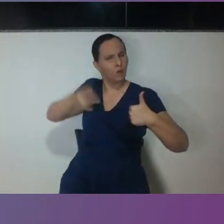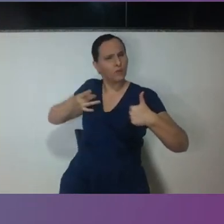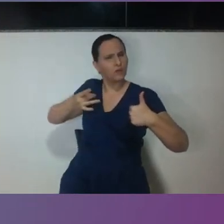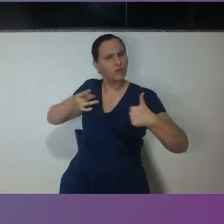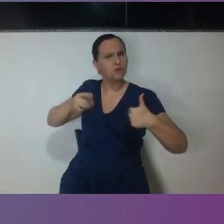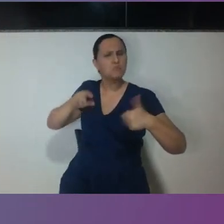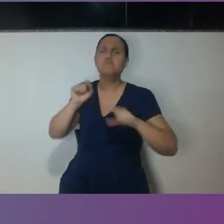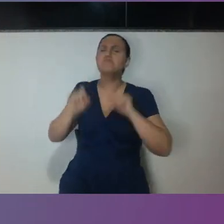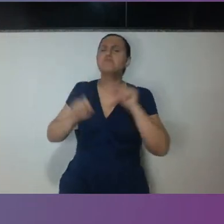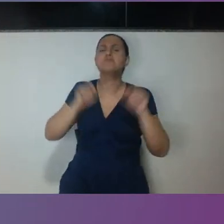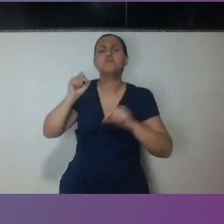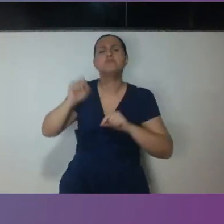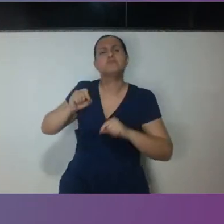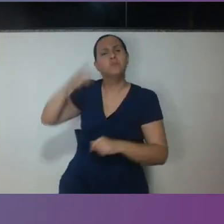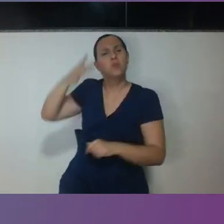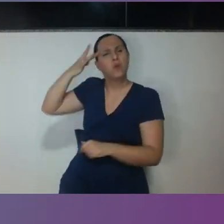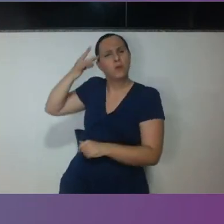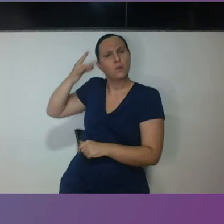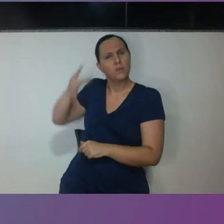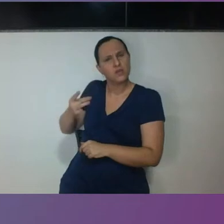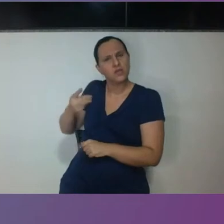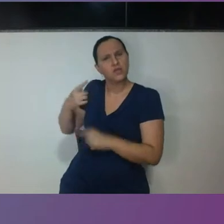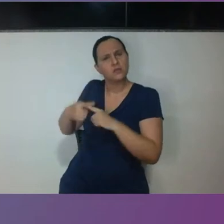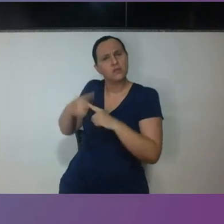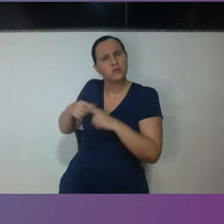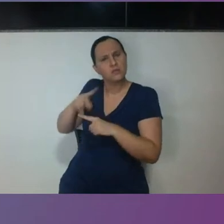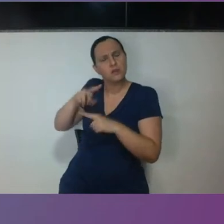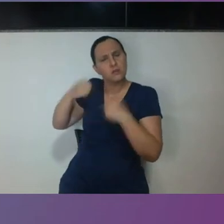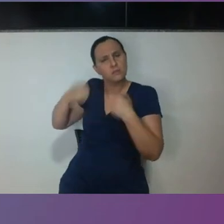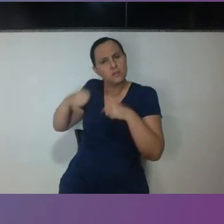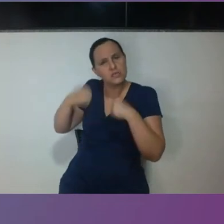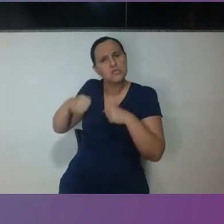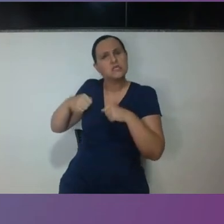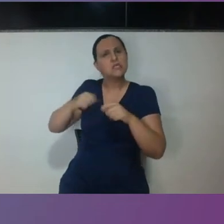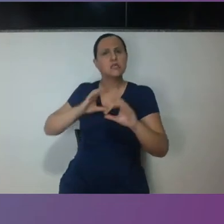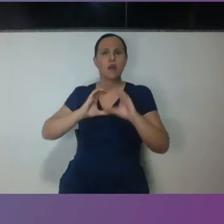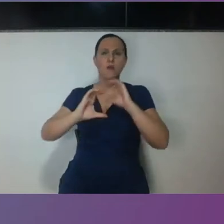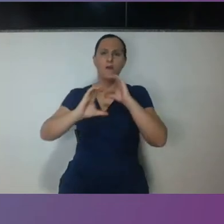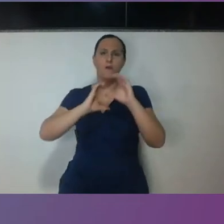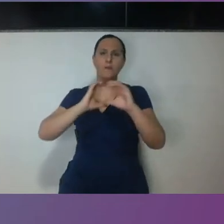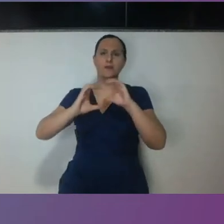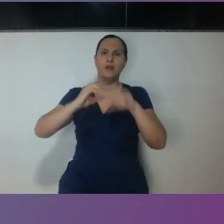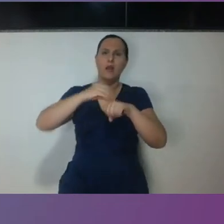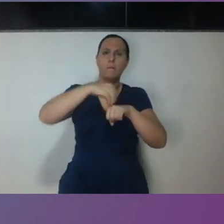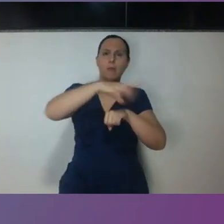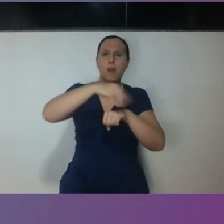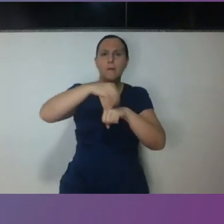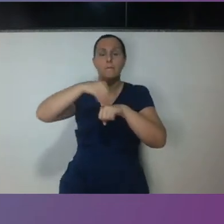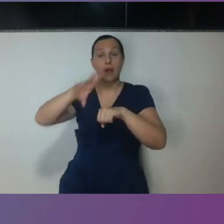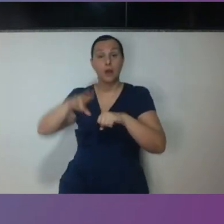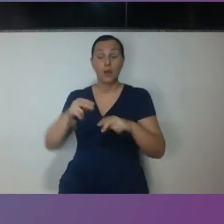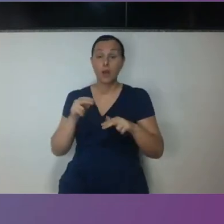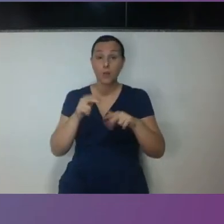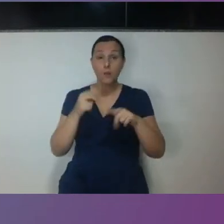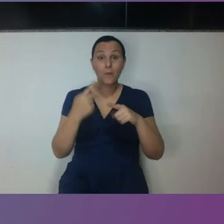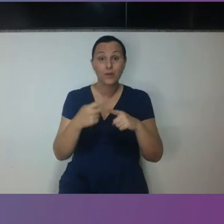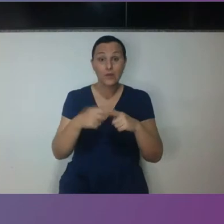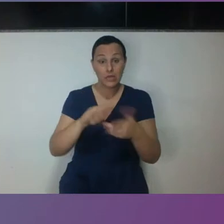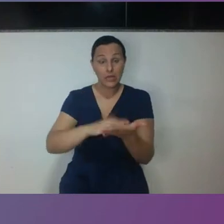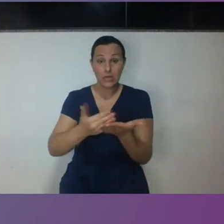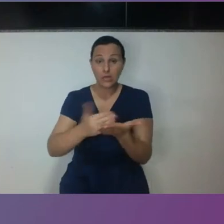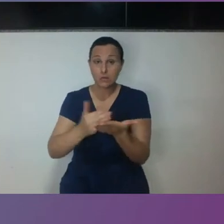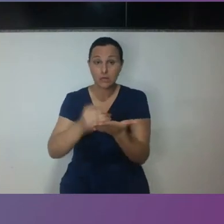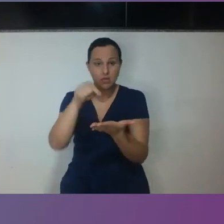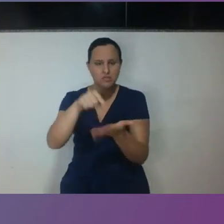objetivo? Estabelecer comunicação. Isso é muito importante. A tradução, ela precisa estabelecer comunicação. Ou